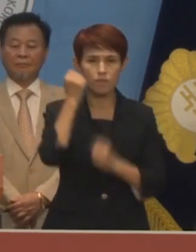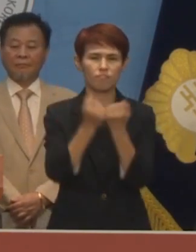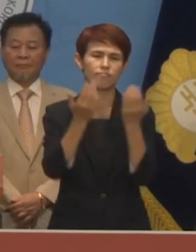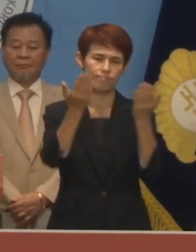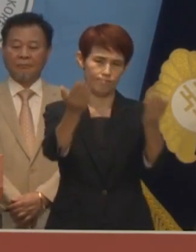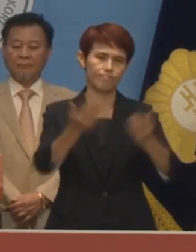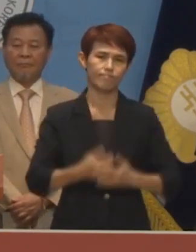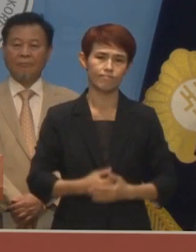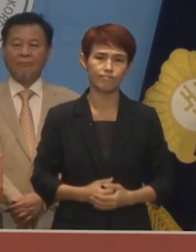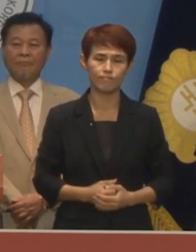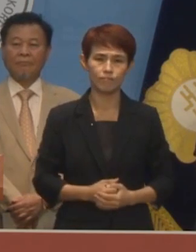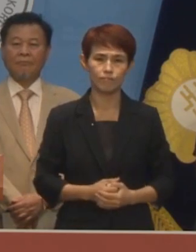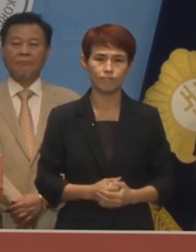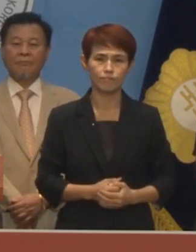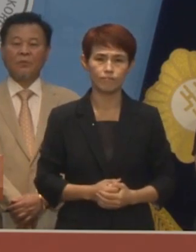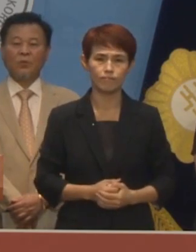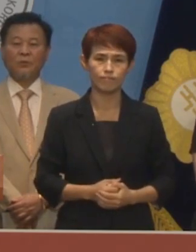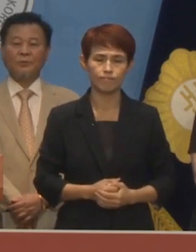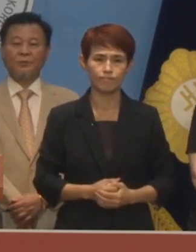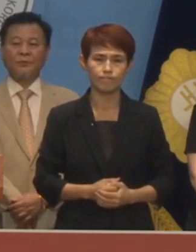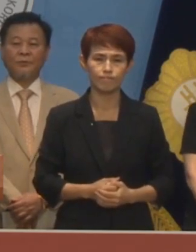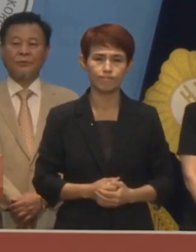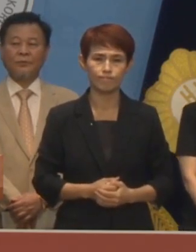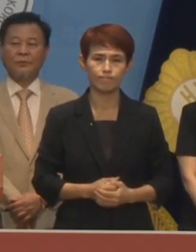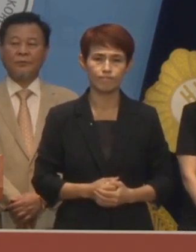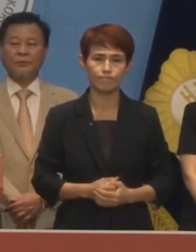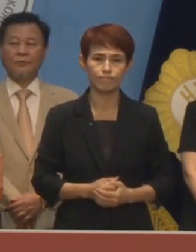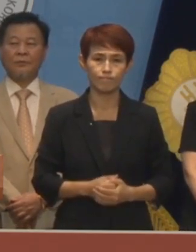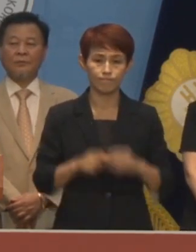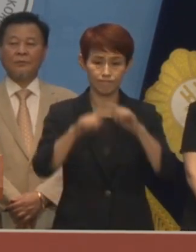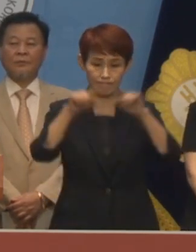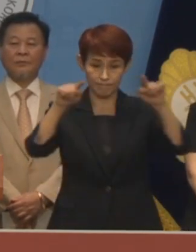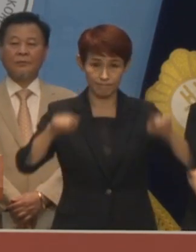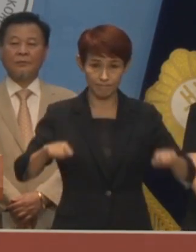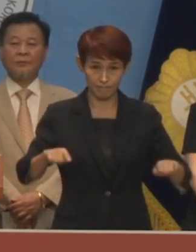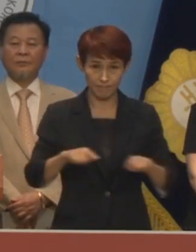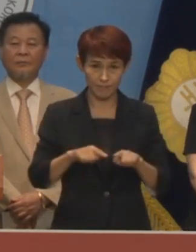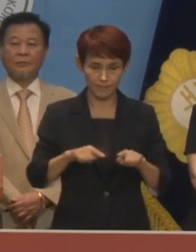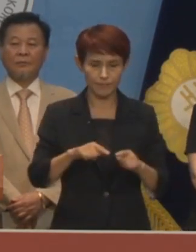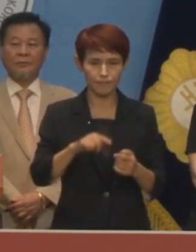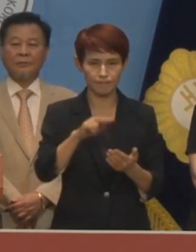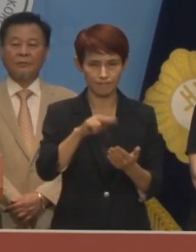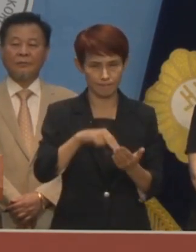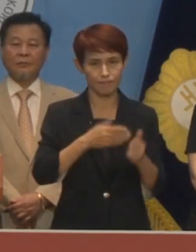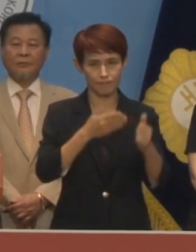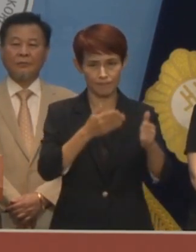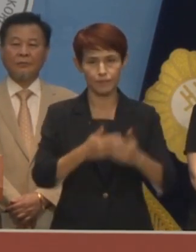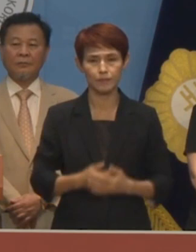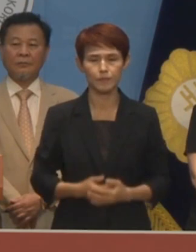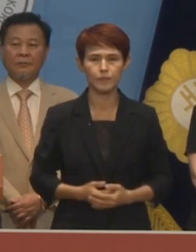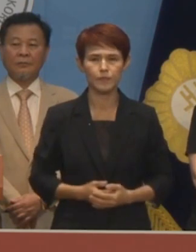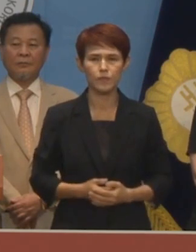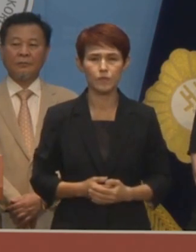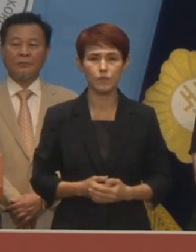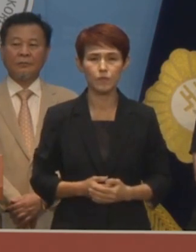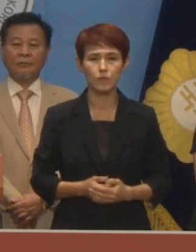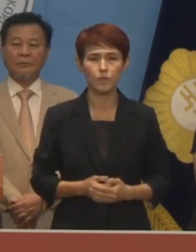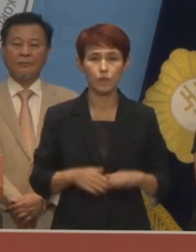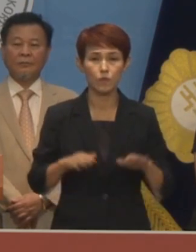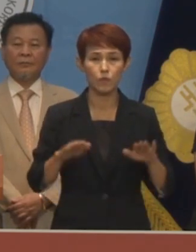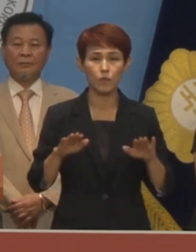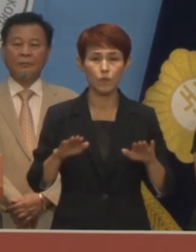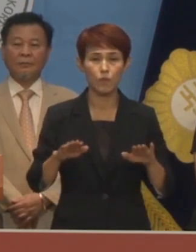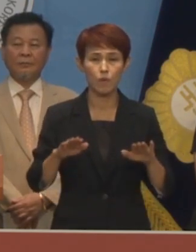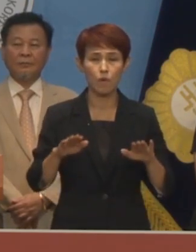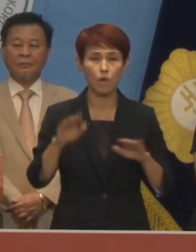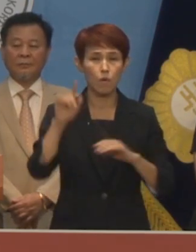시간 전략상 준비한 유인물을 읽는 것으로 대신하겠습니다. 오늘 광복절을 며칠 앞둔